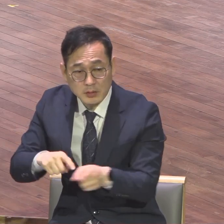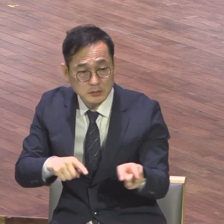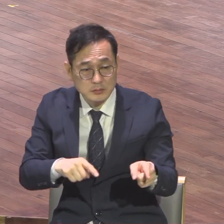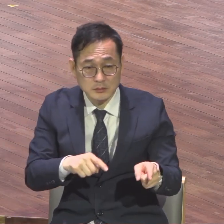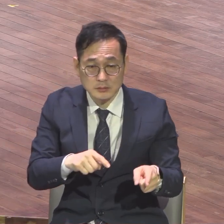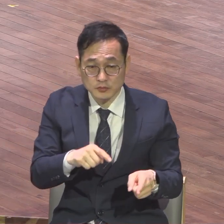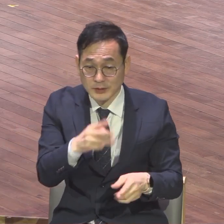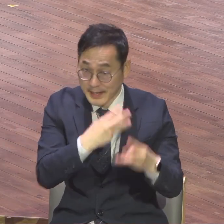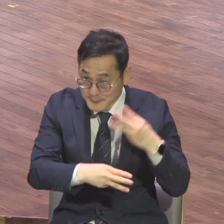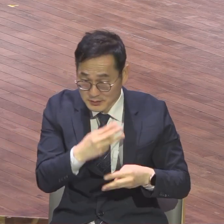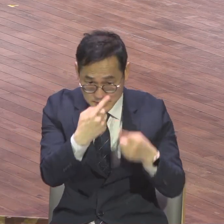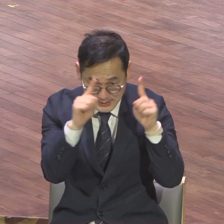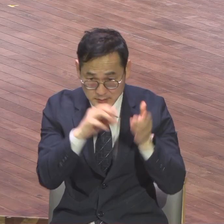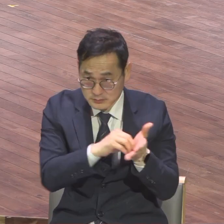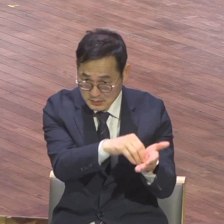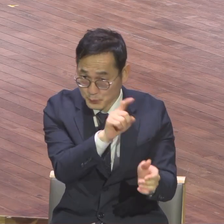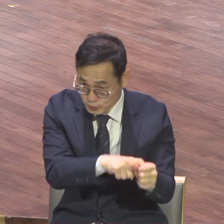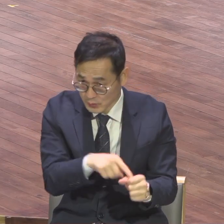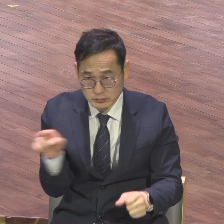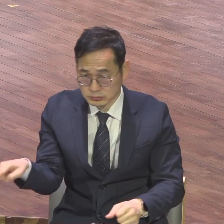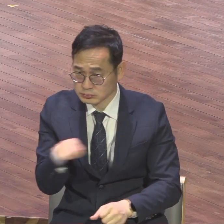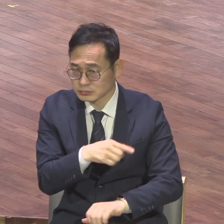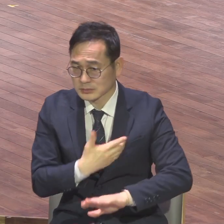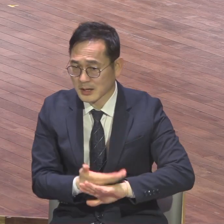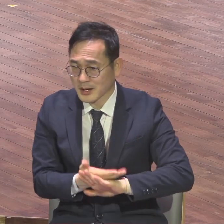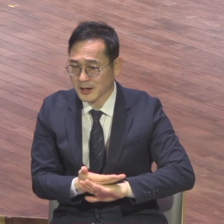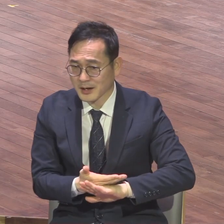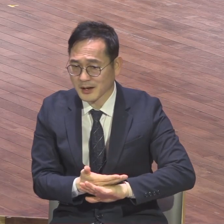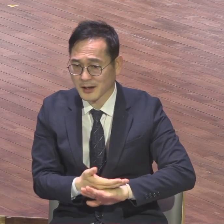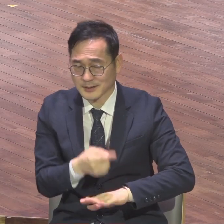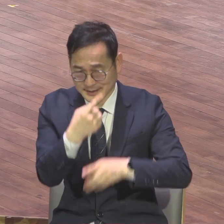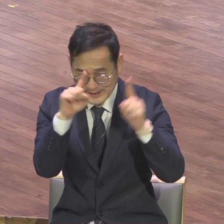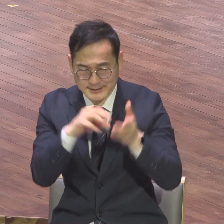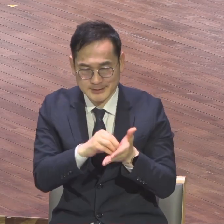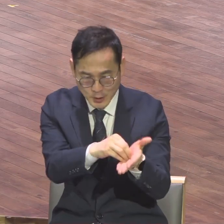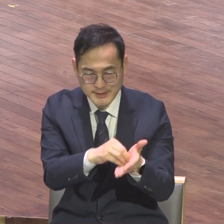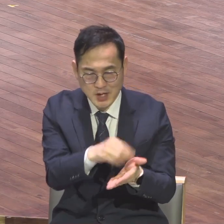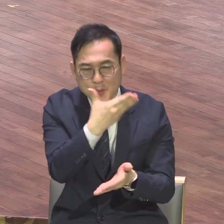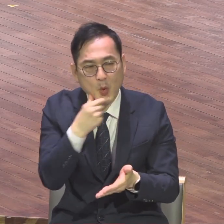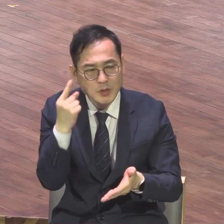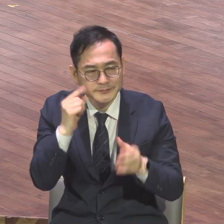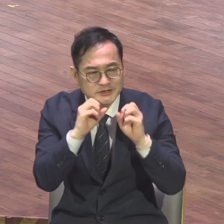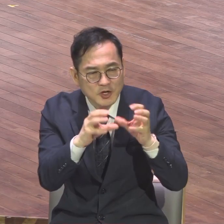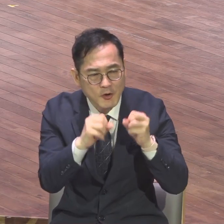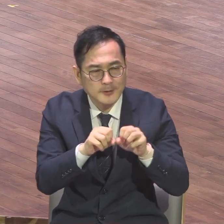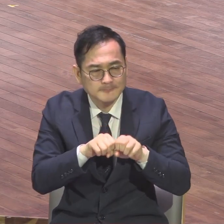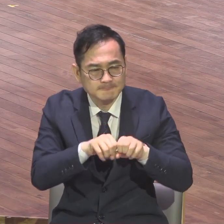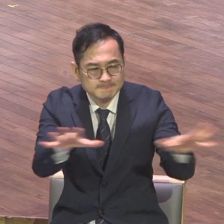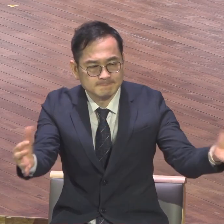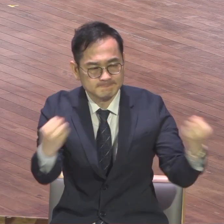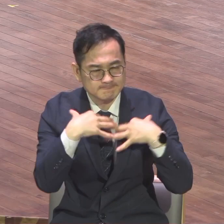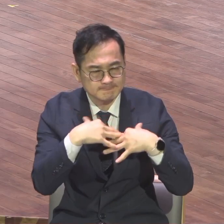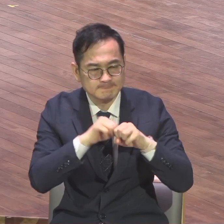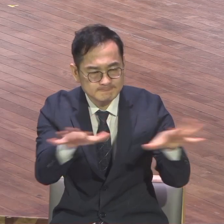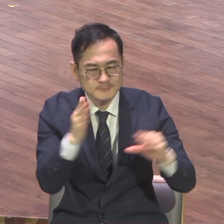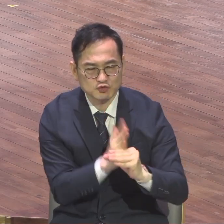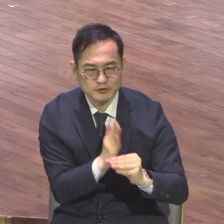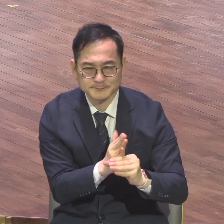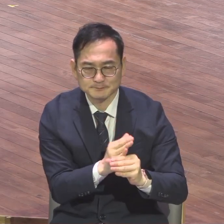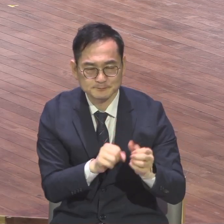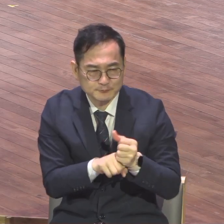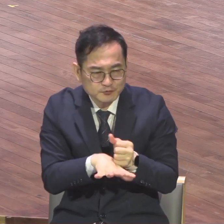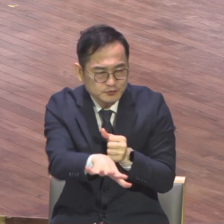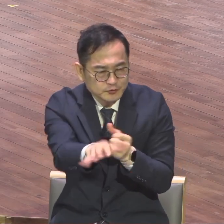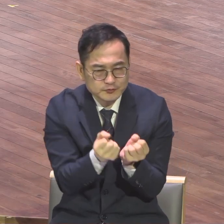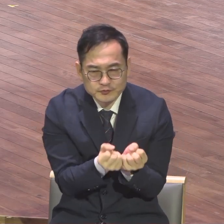이 대학 안에서 십자가 군이 되어서 복음 증거하는 정말 이 플랫폼을 세워서 하나님 전도